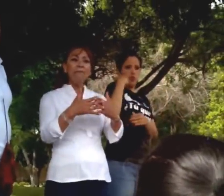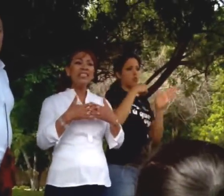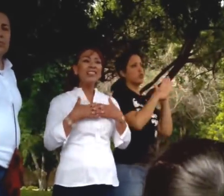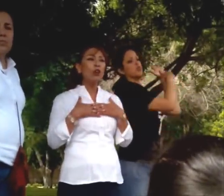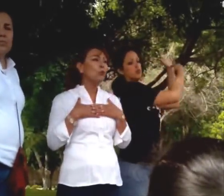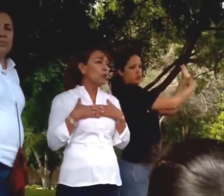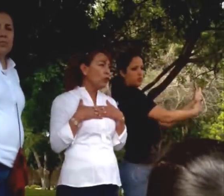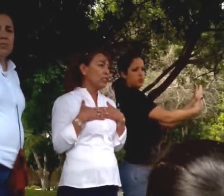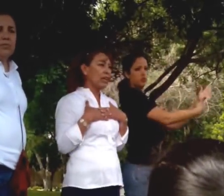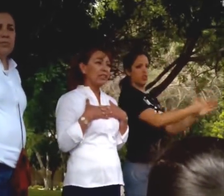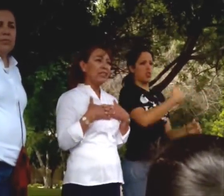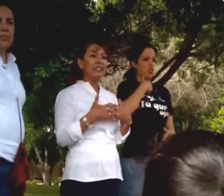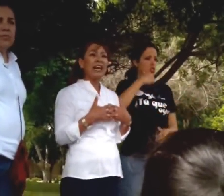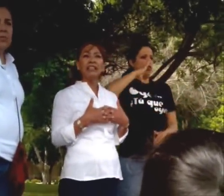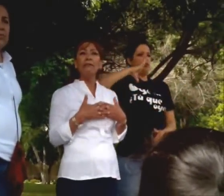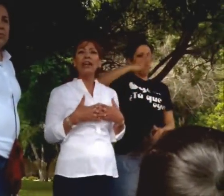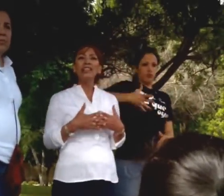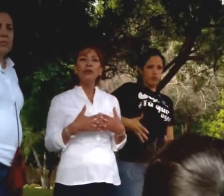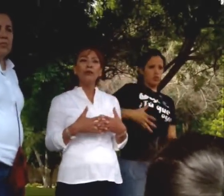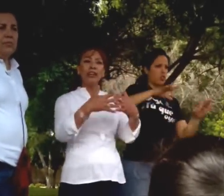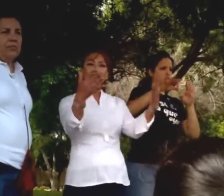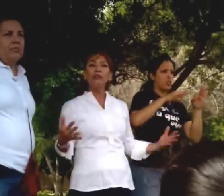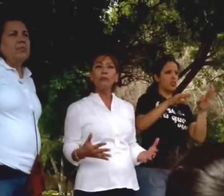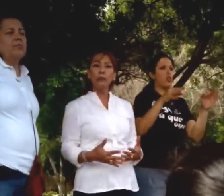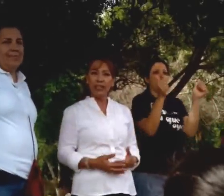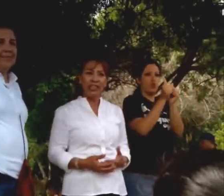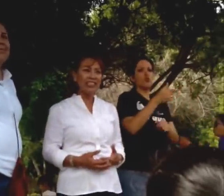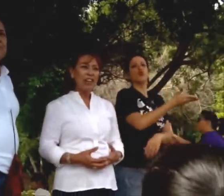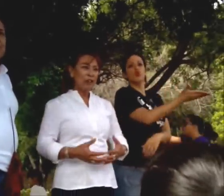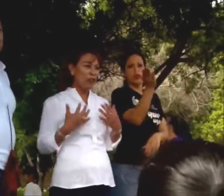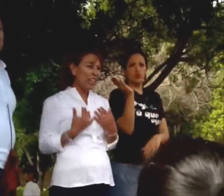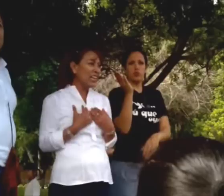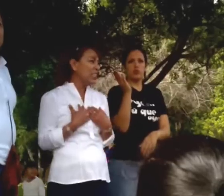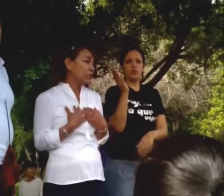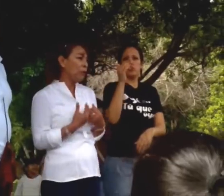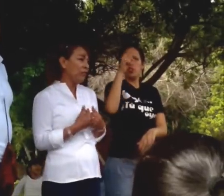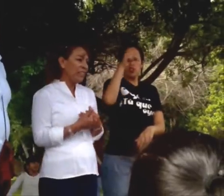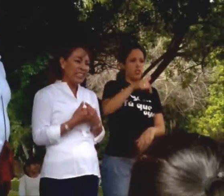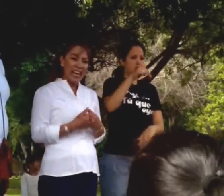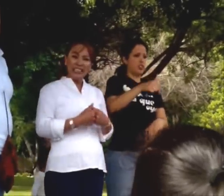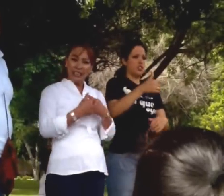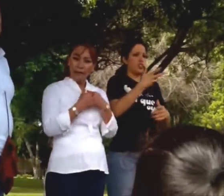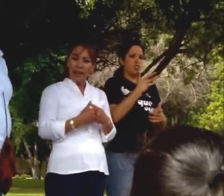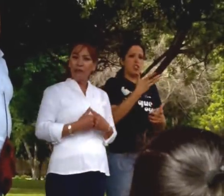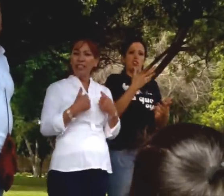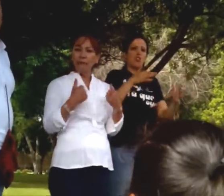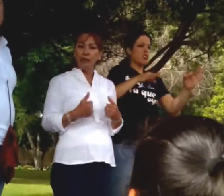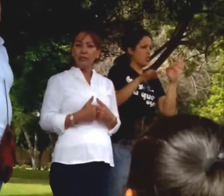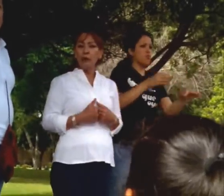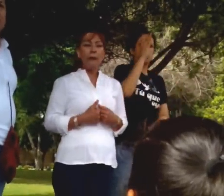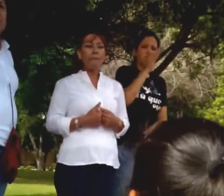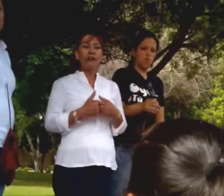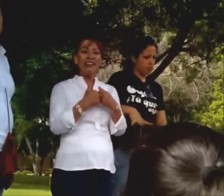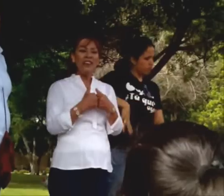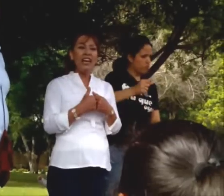sí me siento orgullosa de estar trabajando con gente como ustedes, con esa disponibilidad de trabajo, de